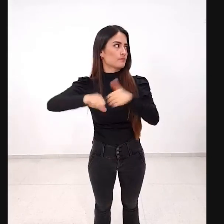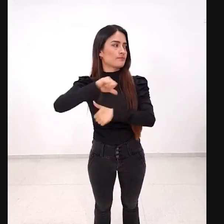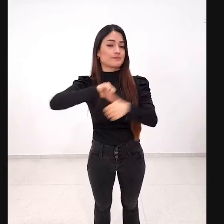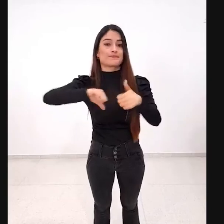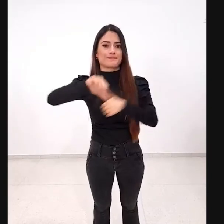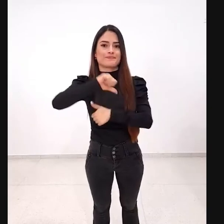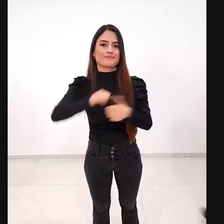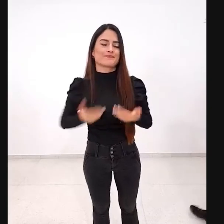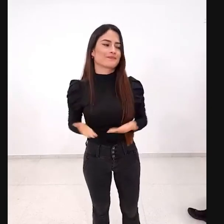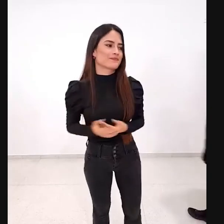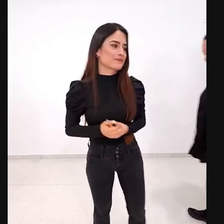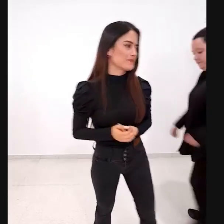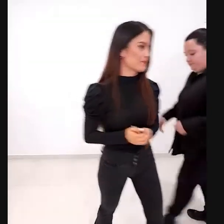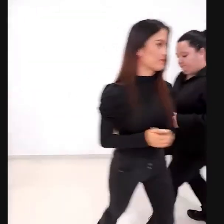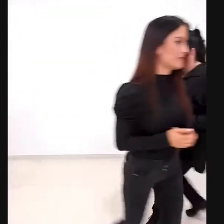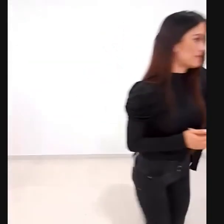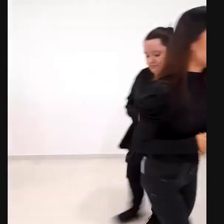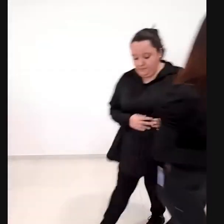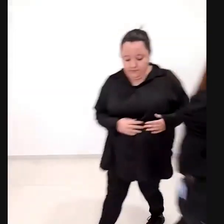ustedes